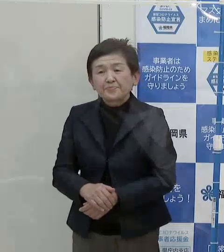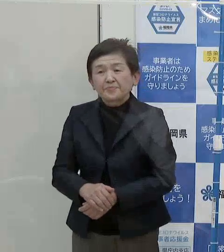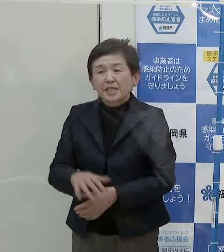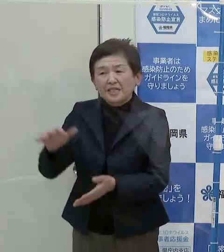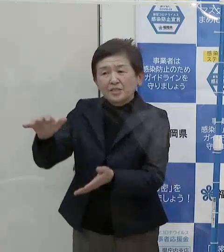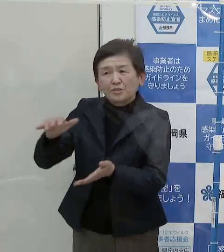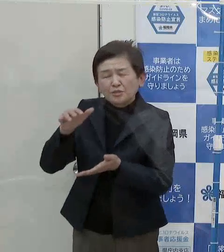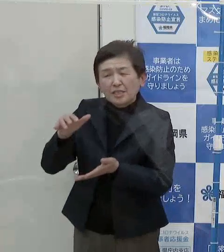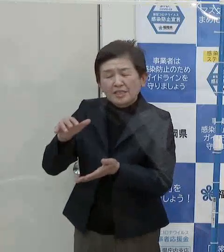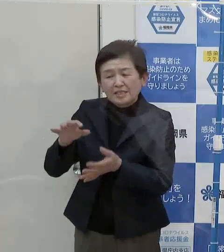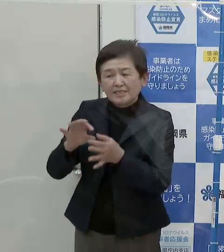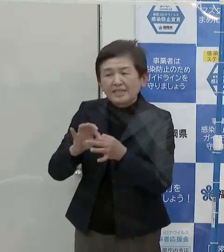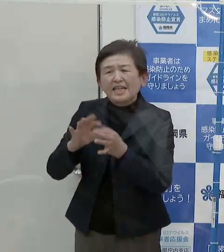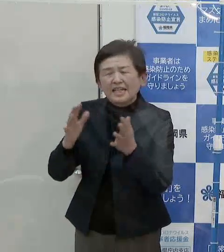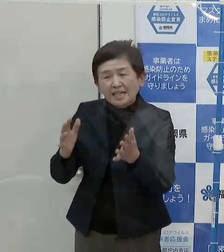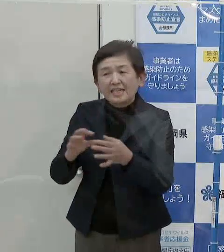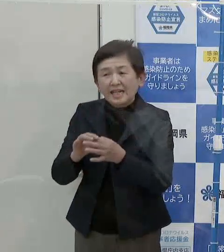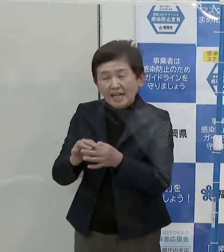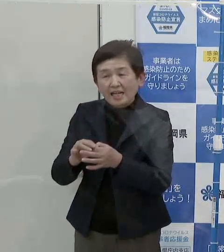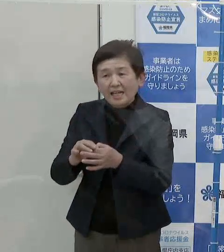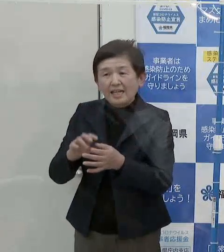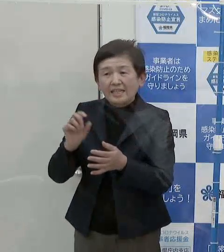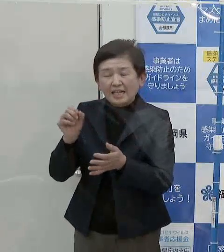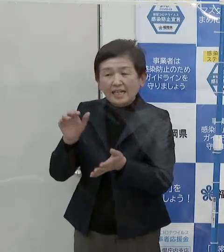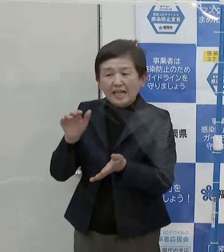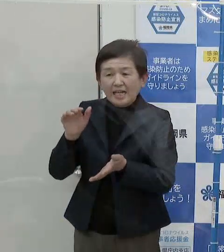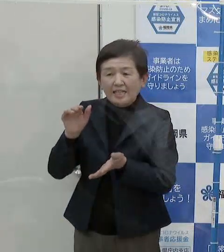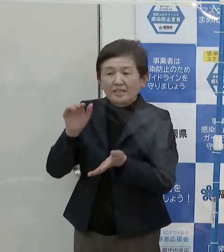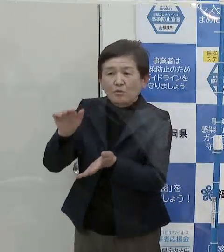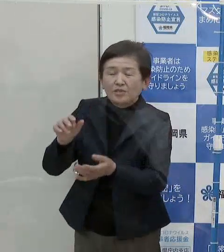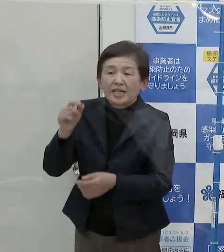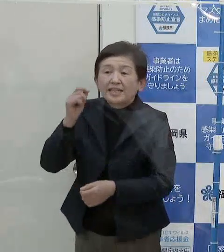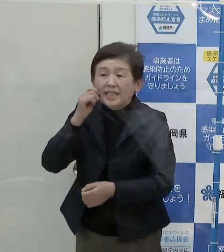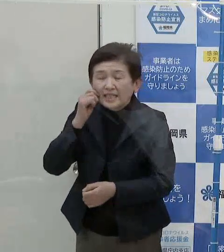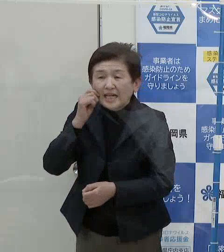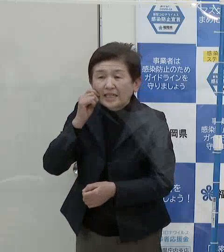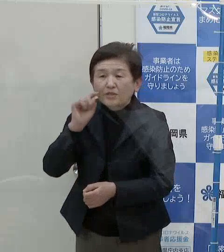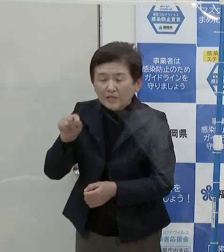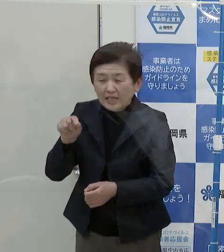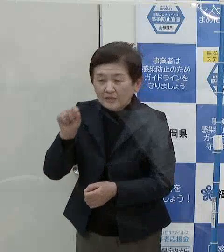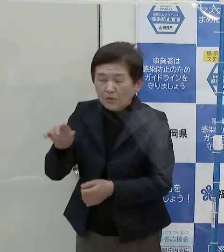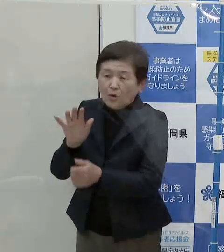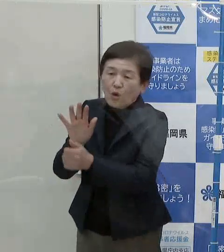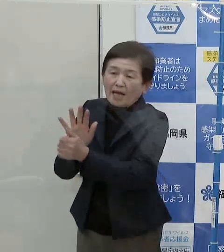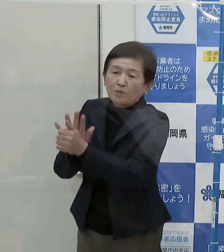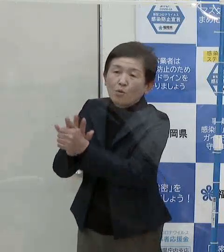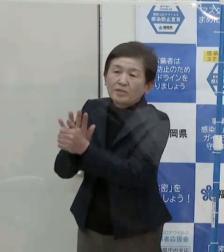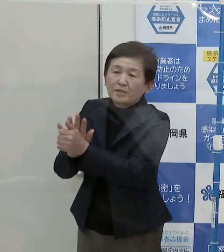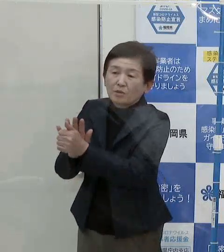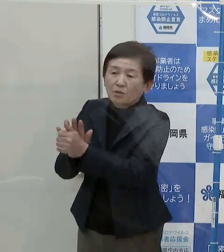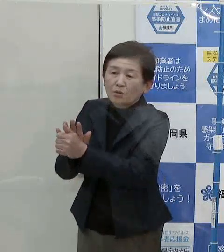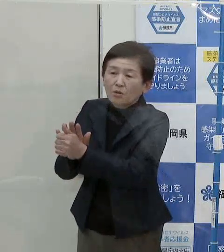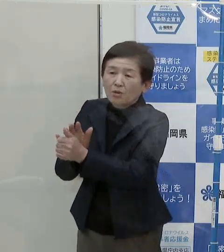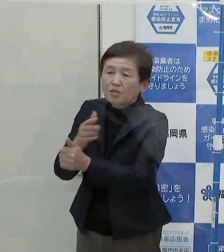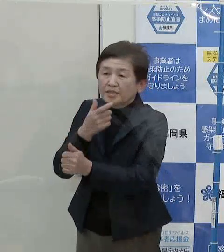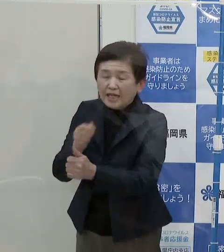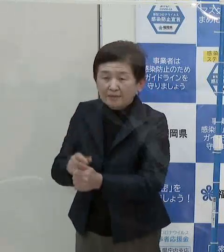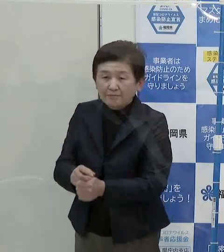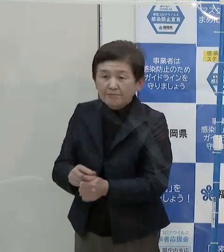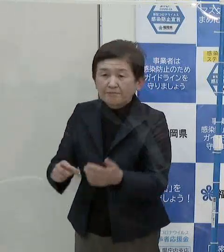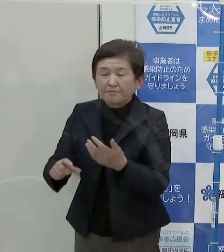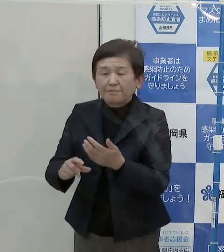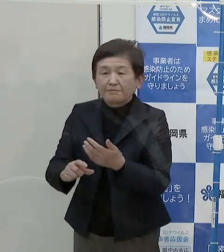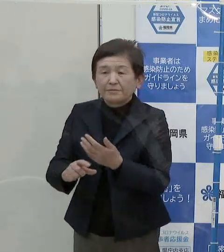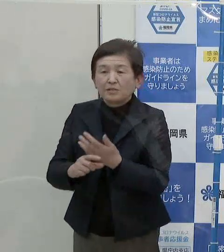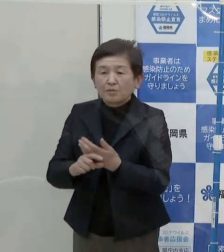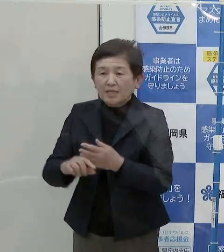収益に直接つながらないからなかなか投資ができない分野だとすれば、その後押しをさせていただくことによって、で、例えば